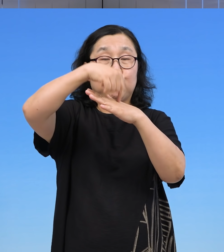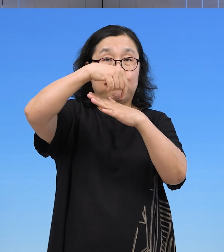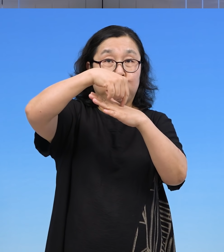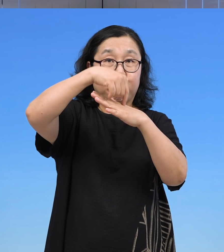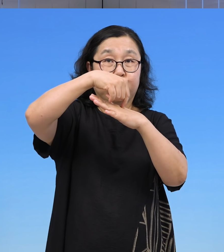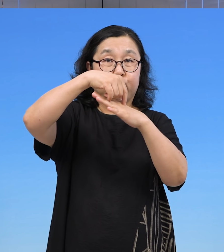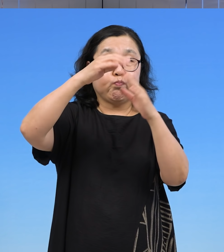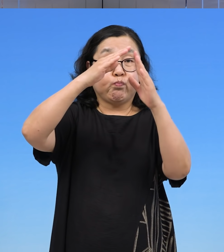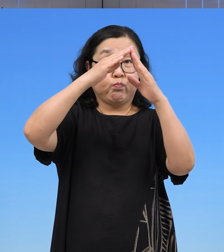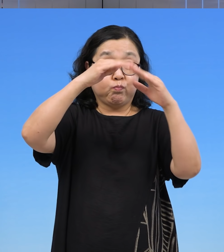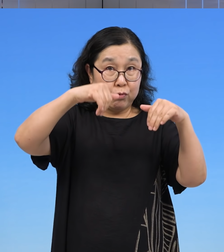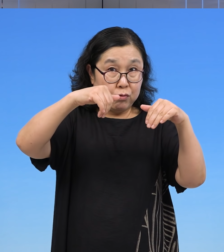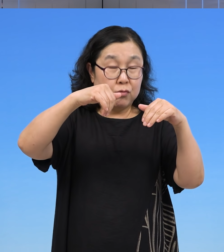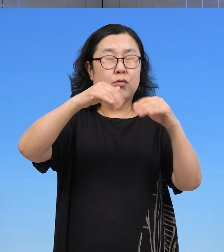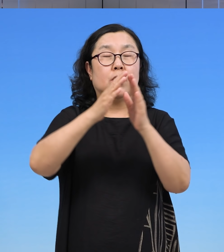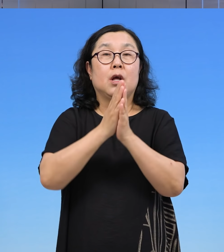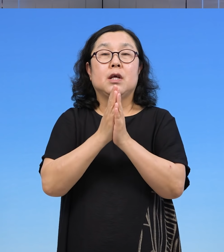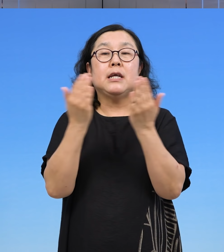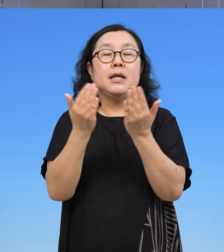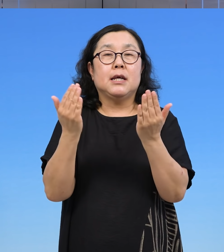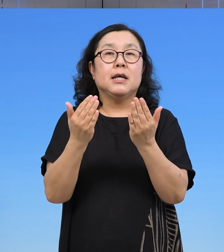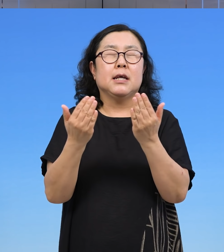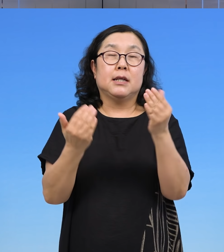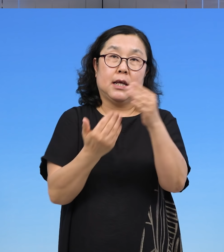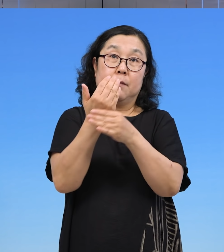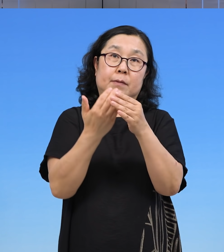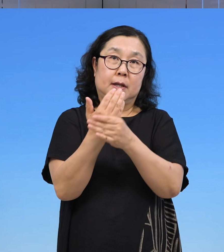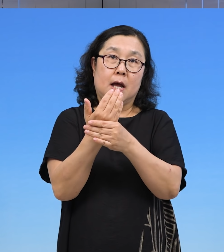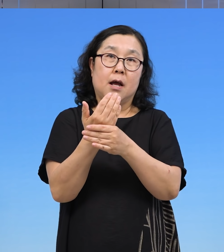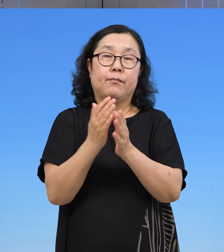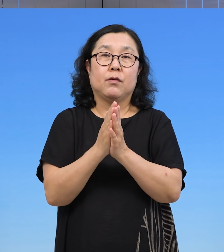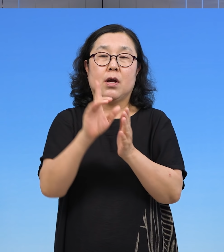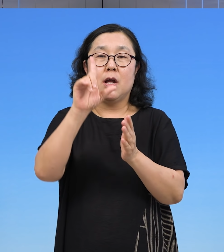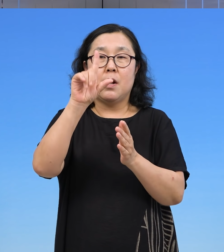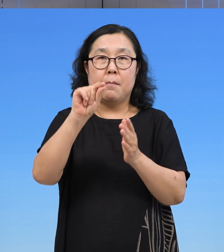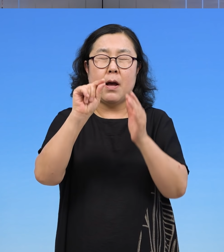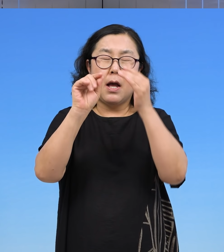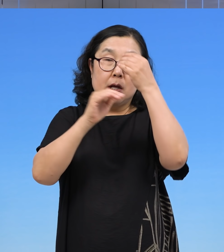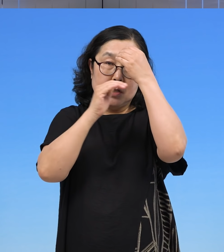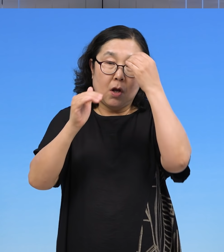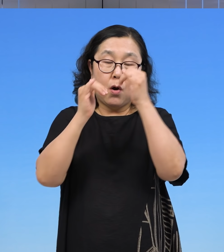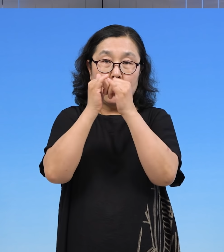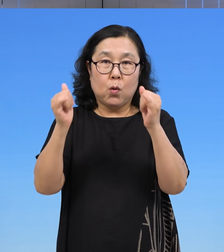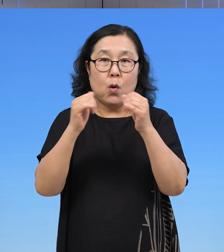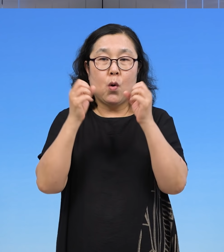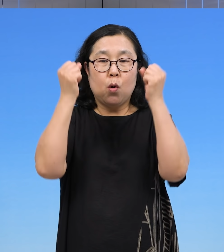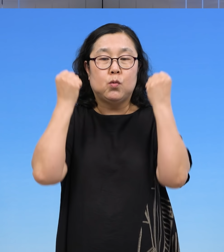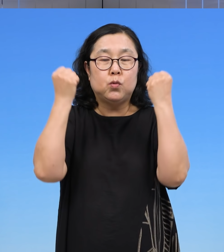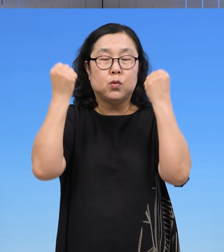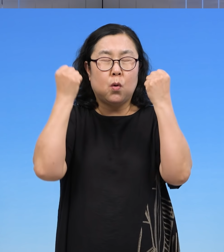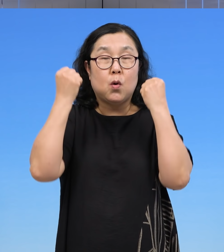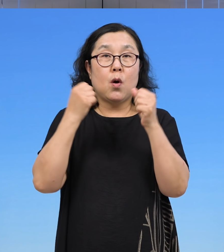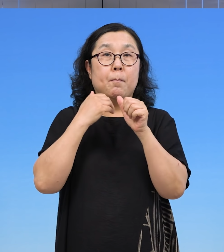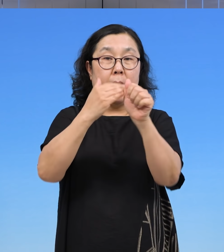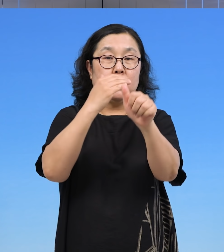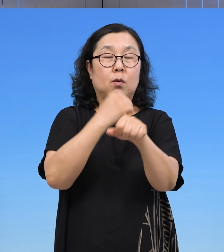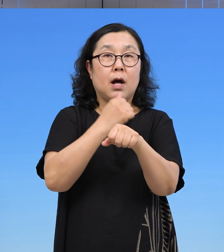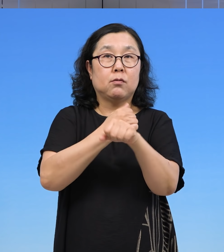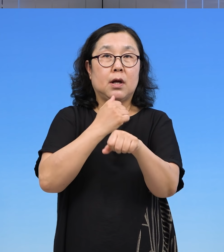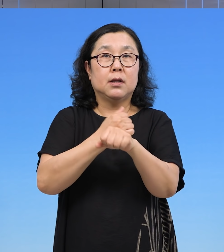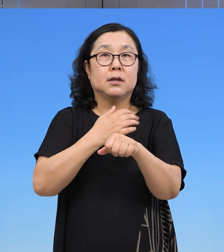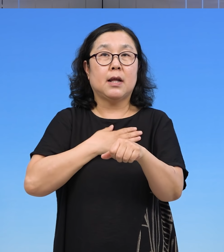창의력이 거기서 나오는 거 아닙니까 일만순도 파수 운동을 선언하고 한동안은 경직이 돼가지고 이제